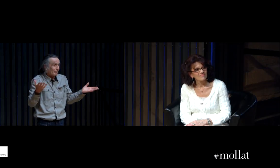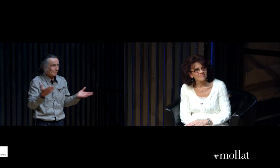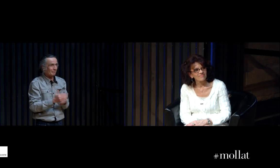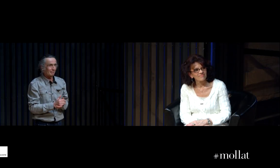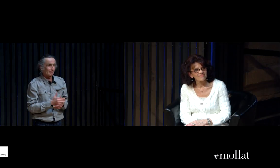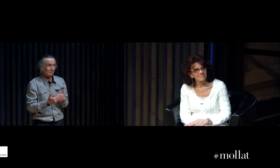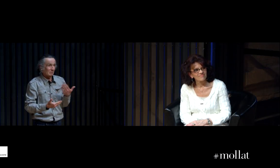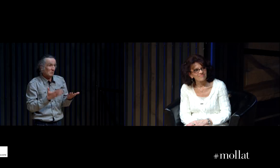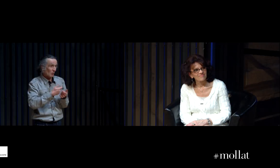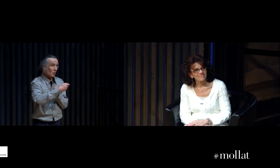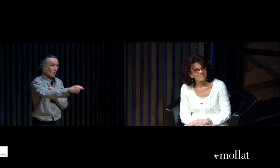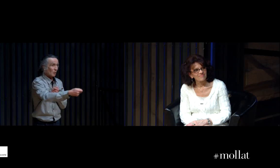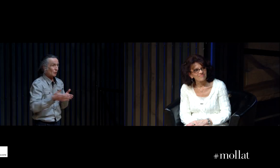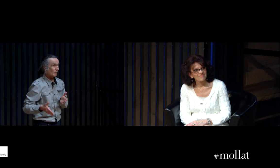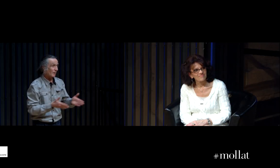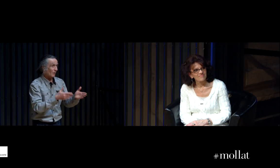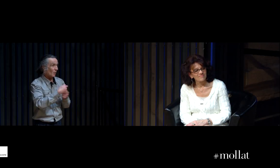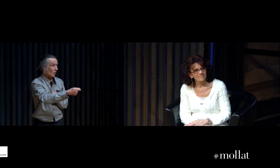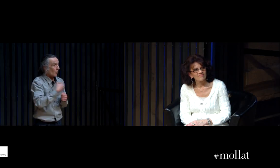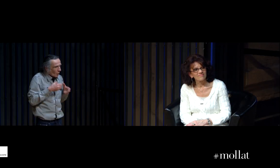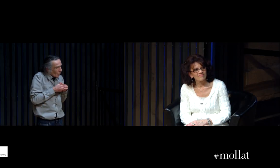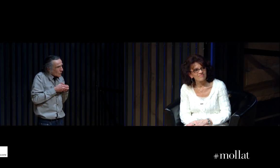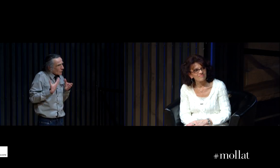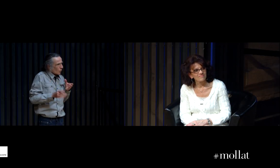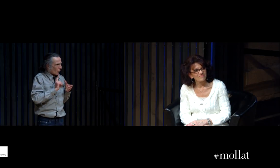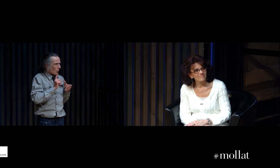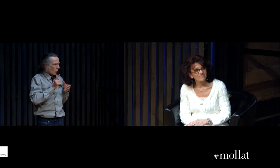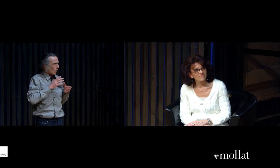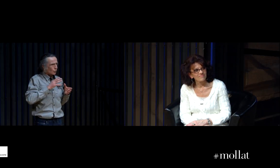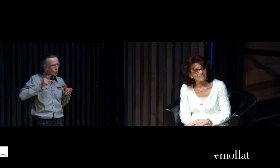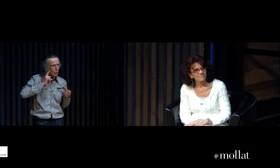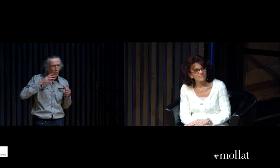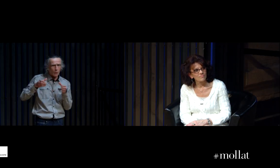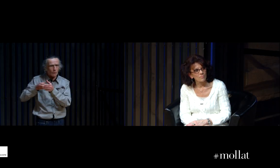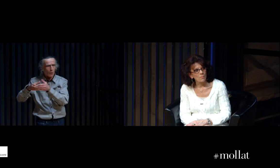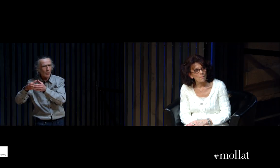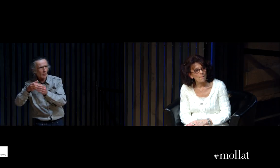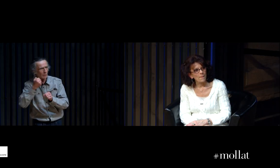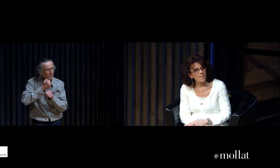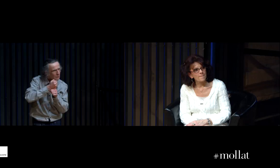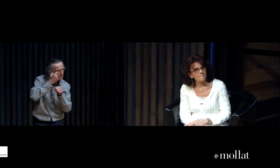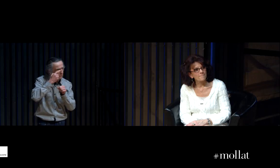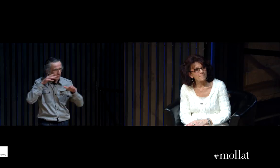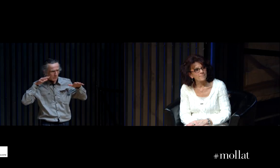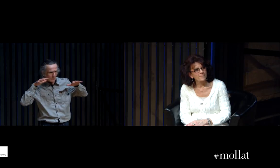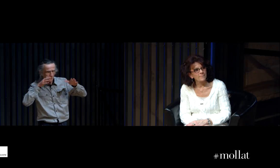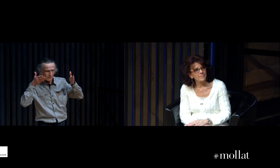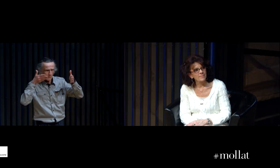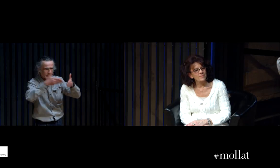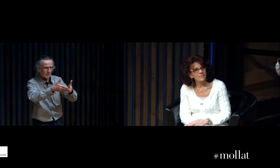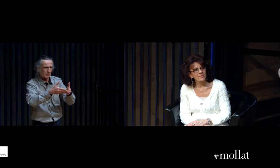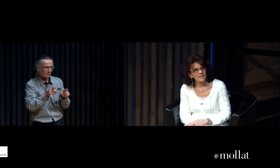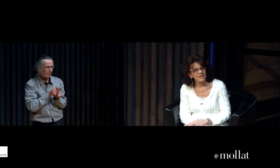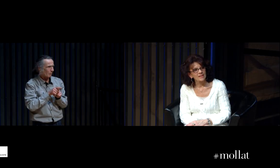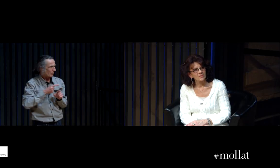Il y a un rapprochement. J'ai l'impression qu'il s'opère. Donc, je sais que le chemin est long. Et alors, on n'est pas les seuls, le seul